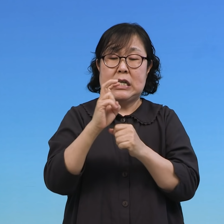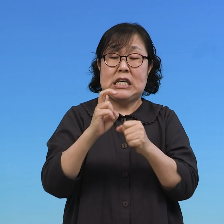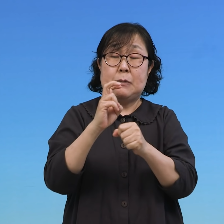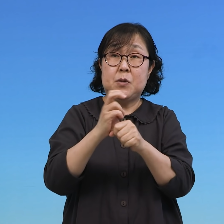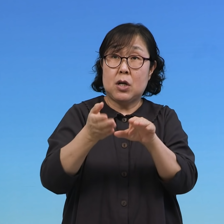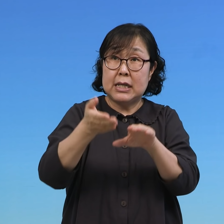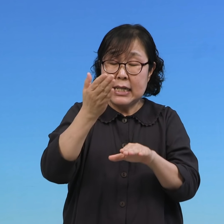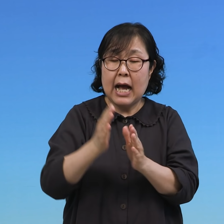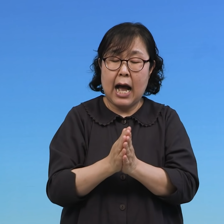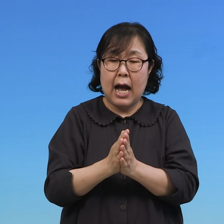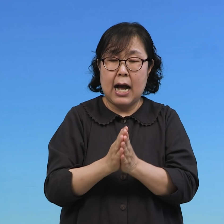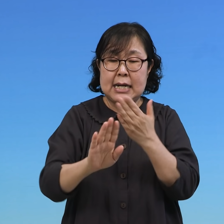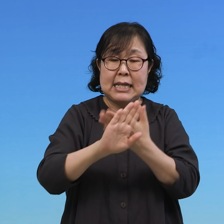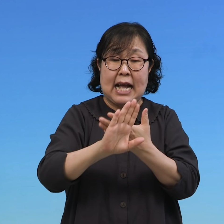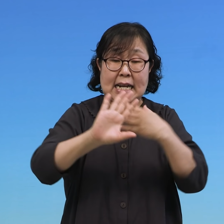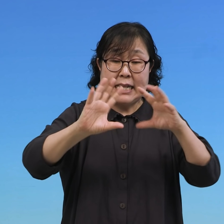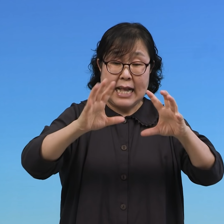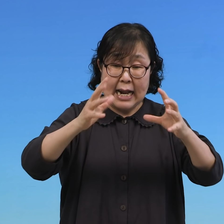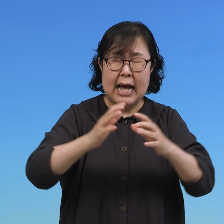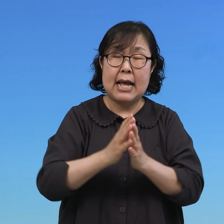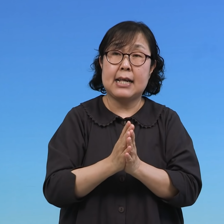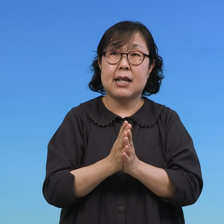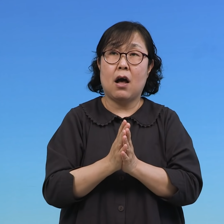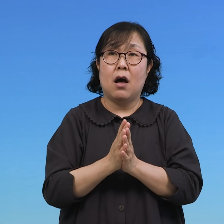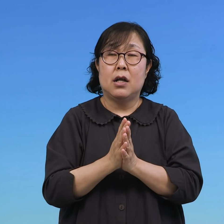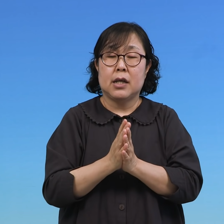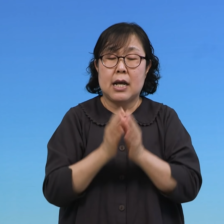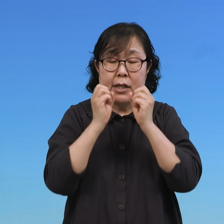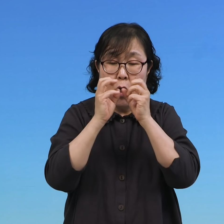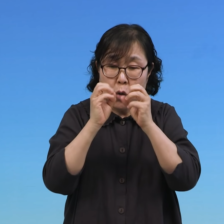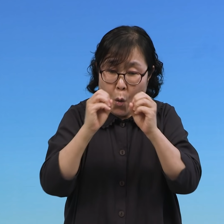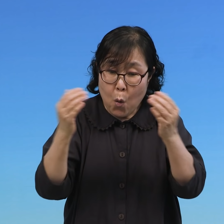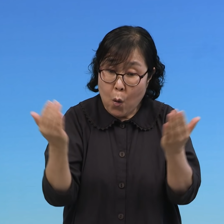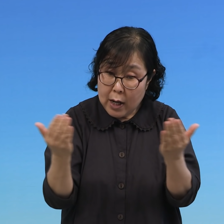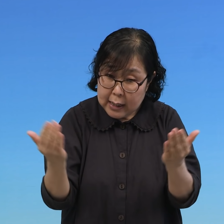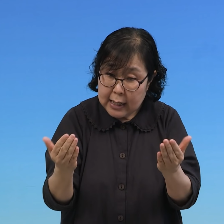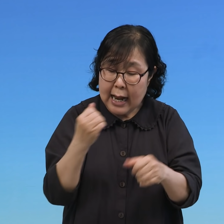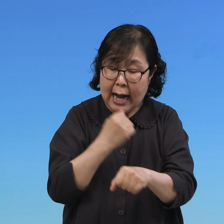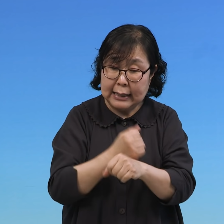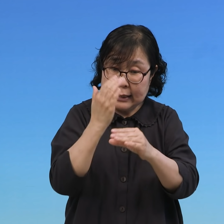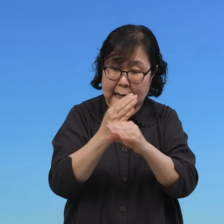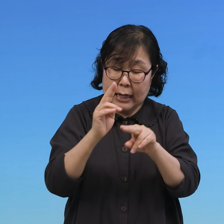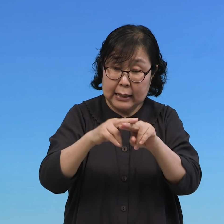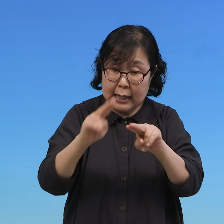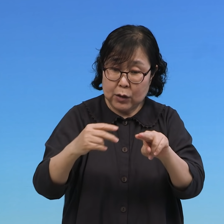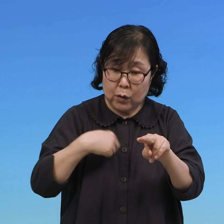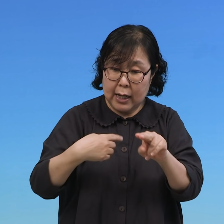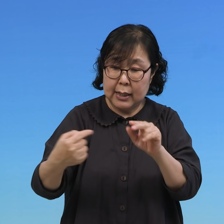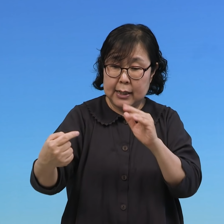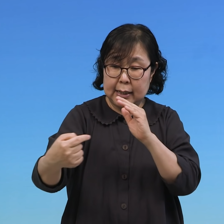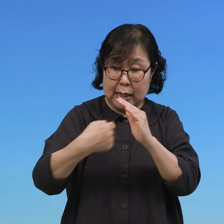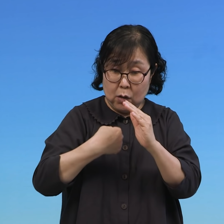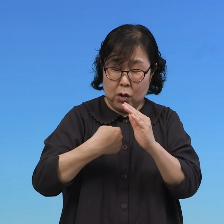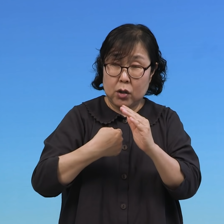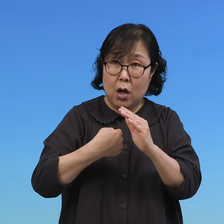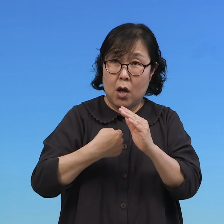열악한 해외에서 선교사역을 하시고 은퇴하시고 한국으로 들어오셨는데 저를 왜 찾아오셨느냐 땅 문서를